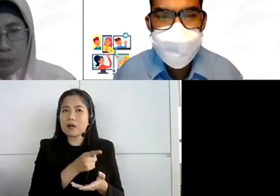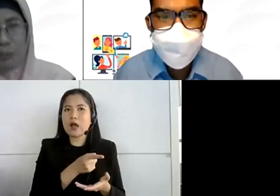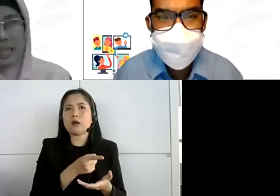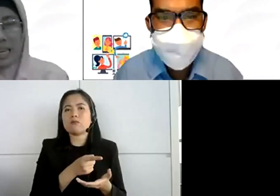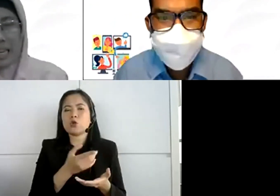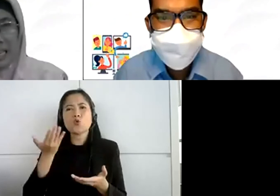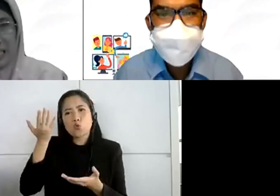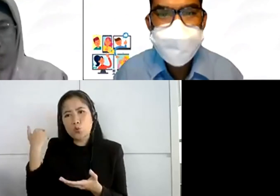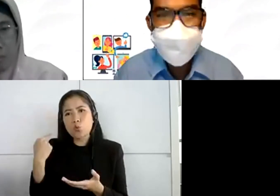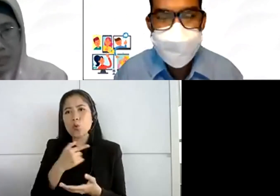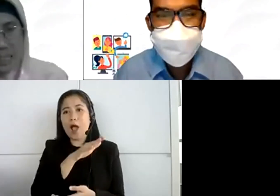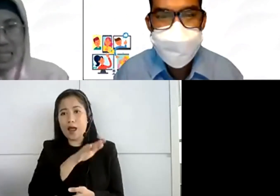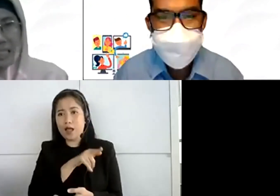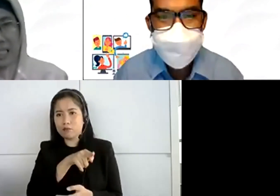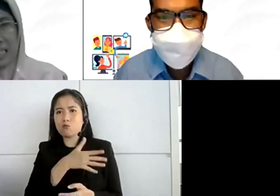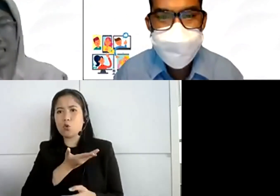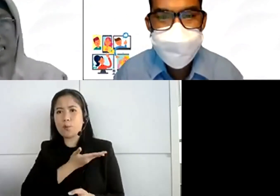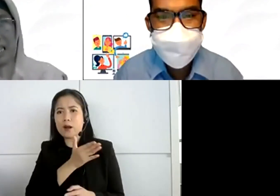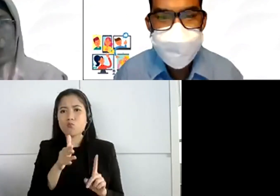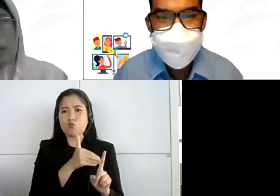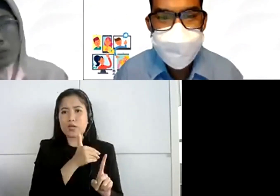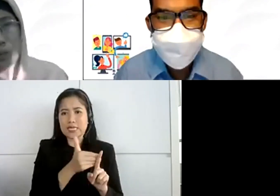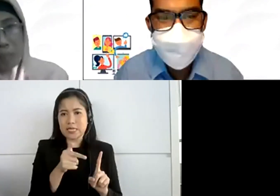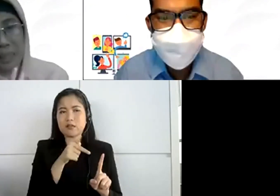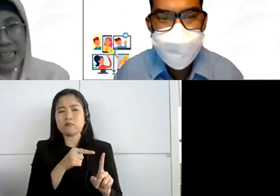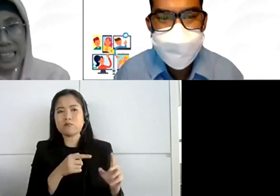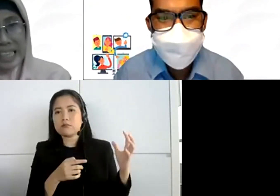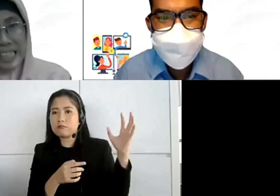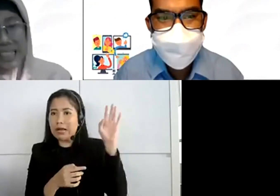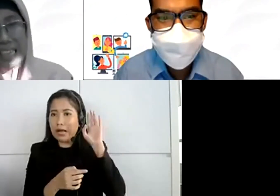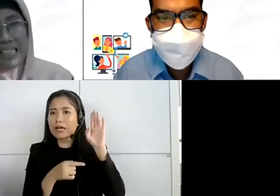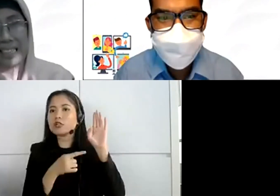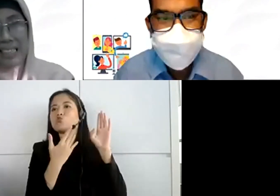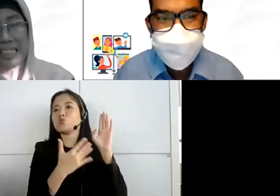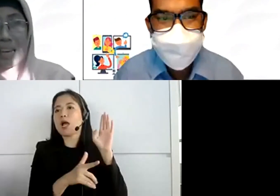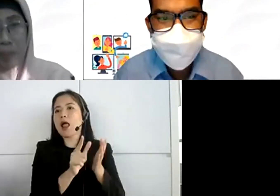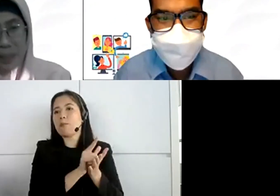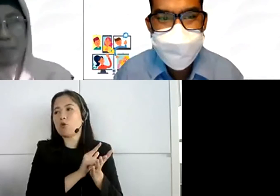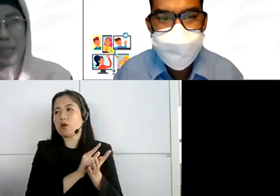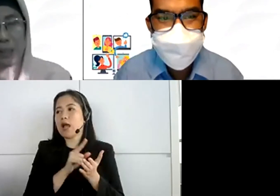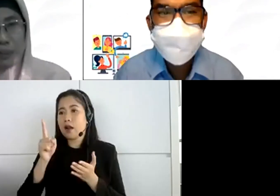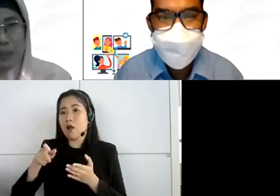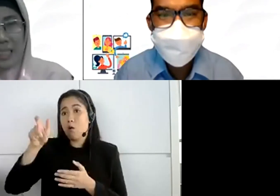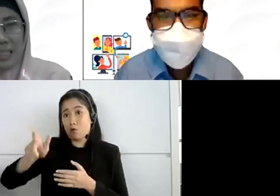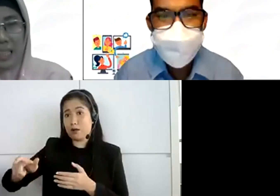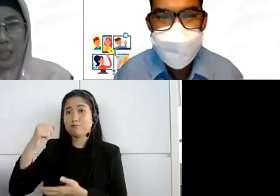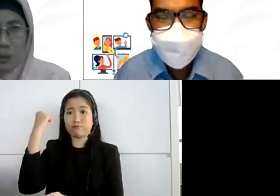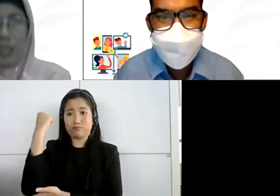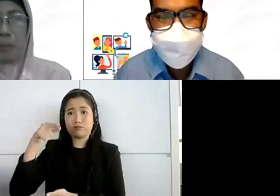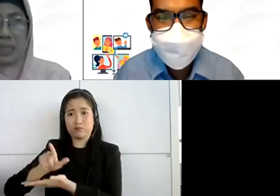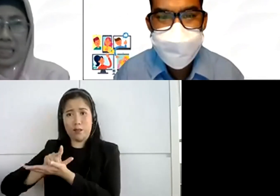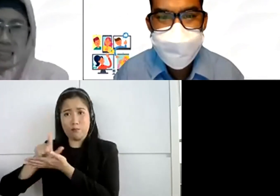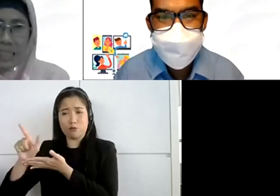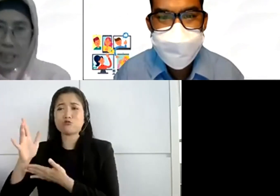pihak dulu, dari anak yang dibullying. Jadi setelah itu kami juga mendengarkan dari yang dilaporkan begitu. Setelah itu